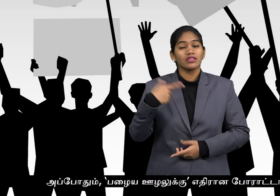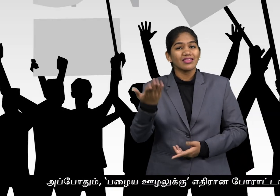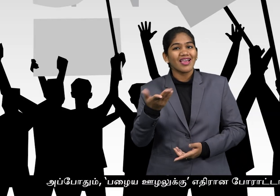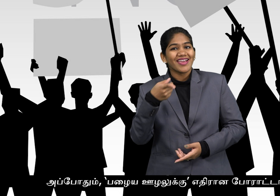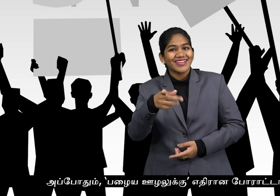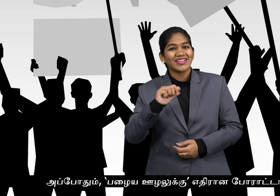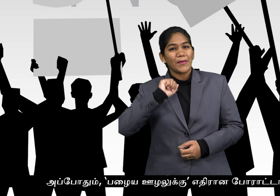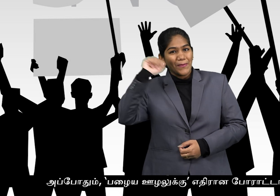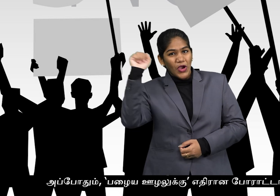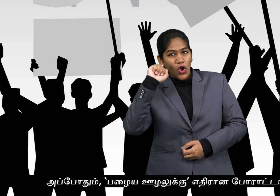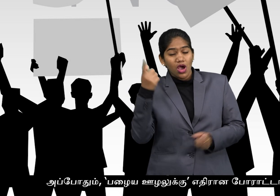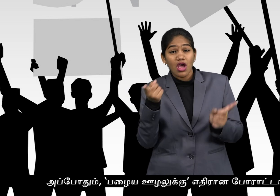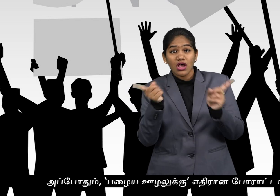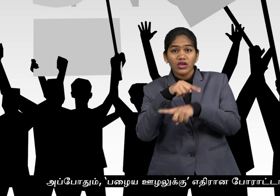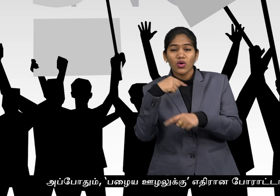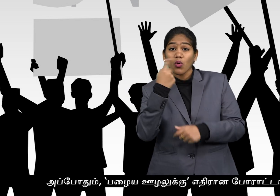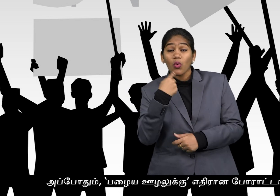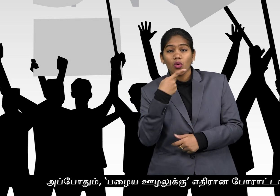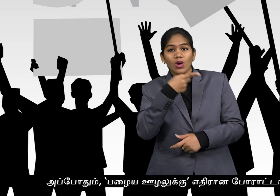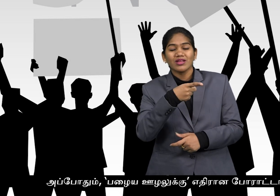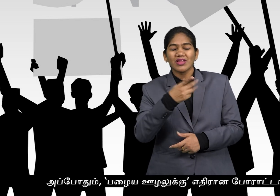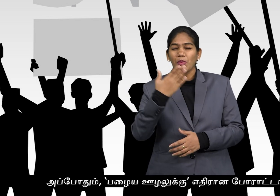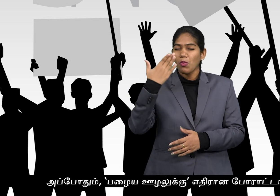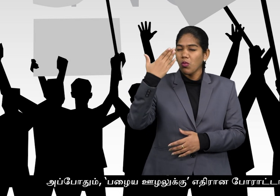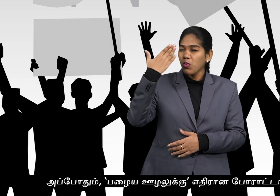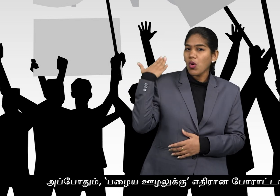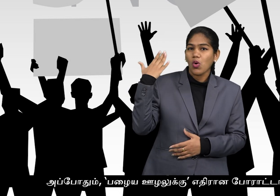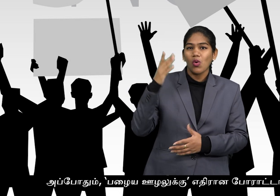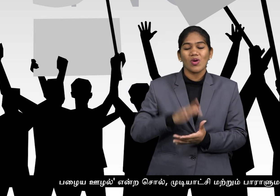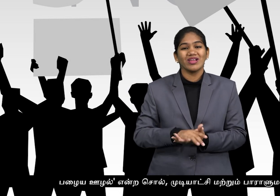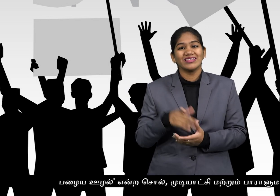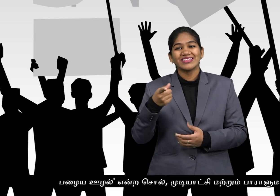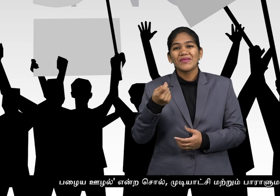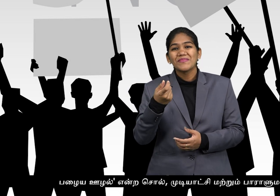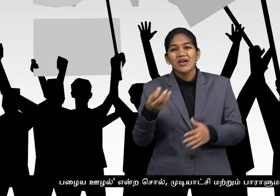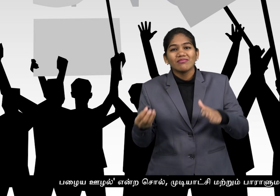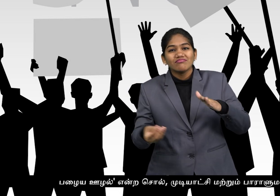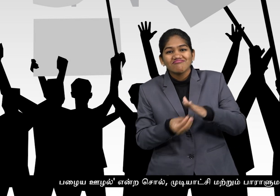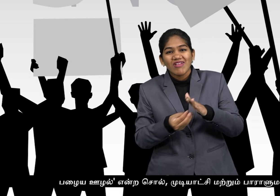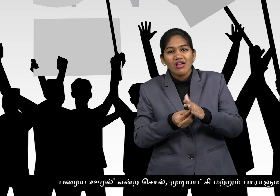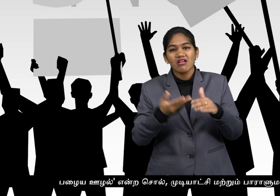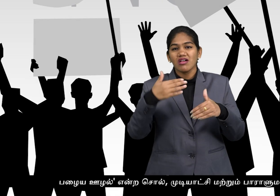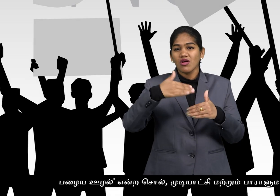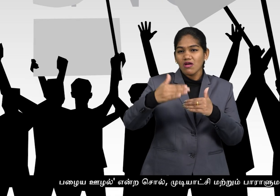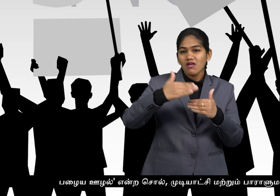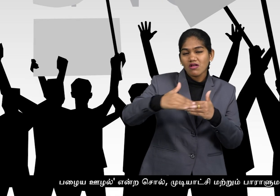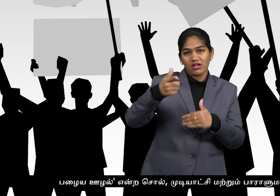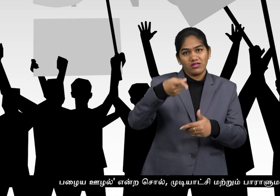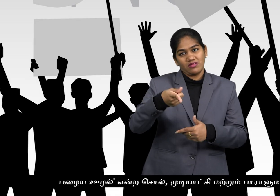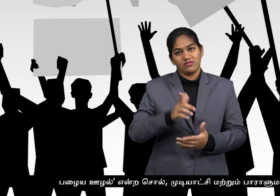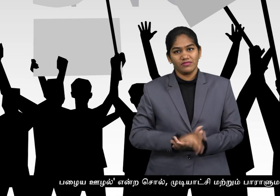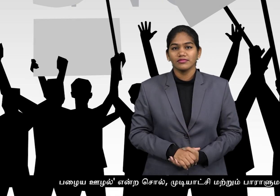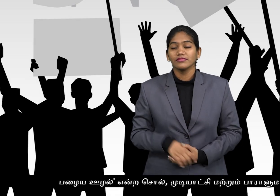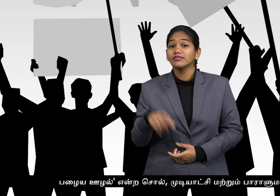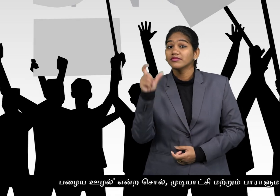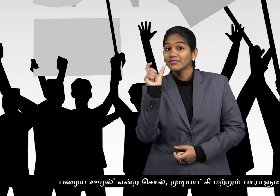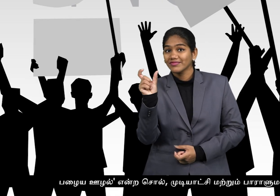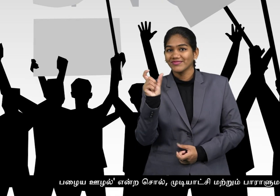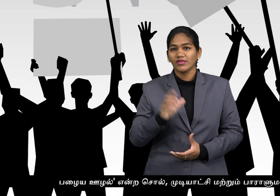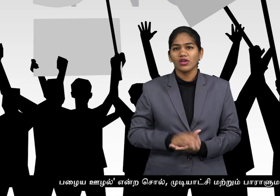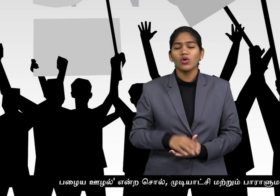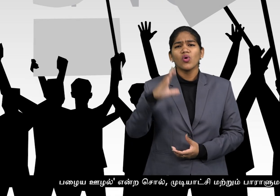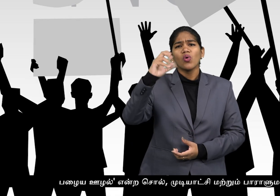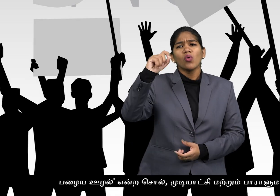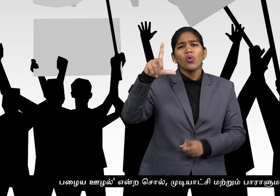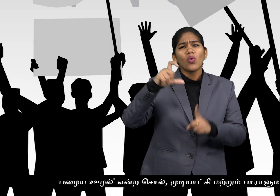அப்போதும் பழைய ஊழலுக்கு எதிரான போராட்டங்கள் தொடர்ந்தன. ஊழல் என்ற சொல் முடியாட்சி மற்றும்